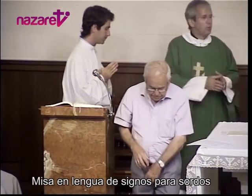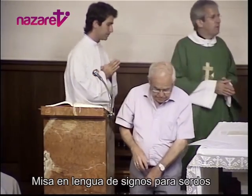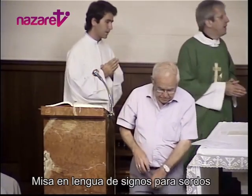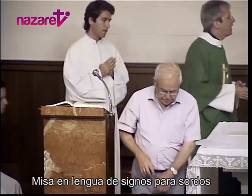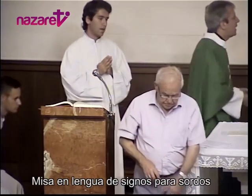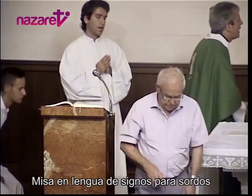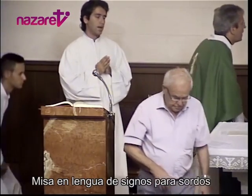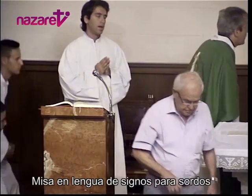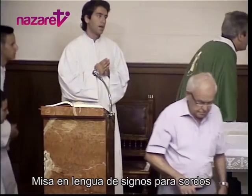Aleluya,